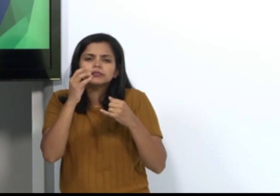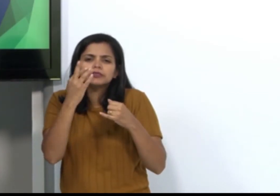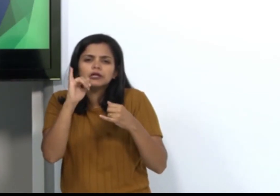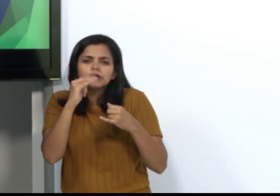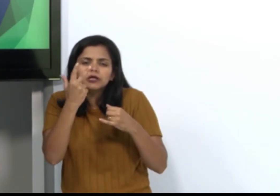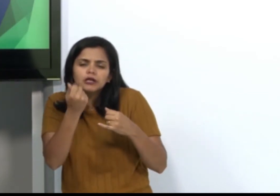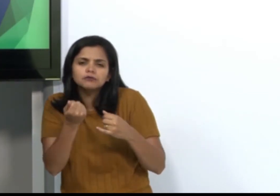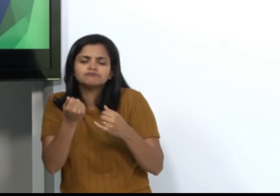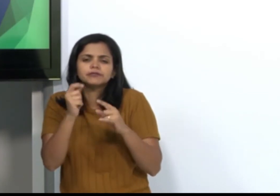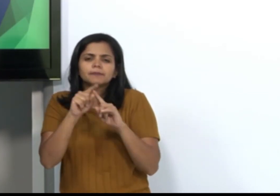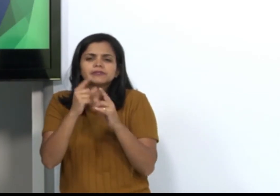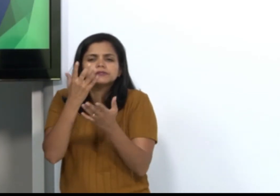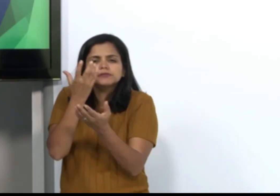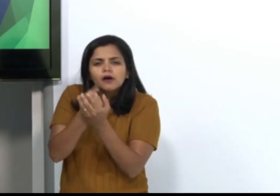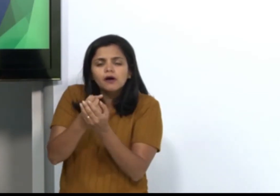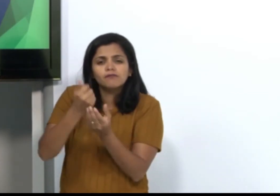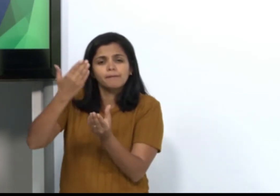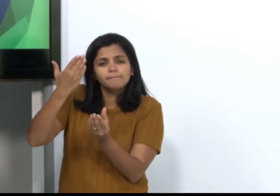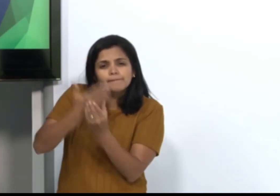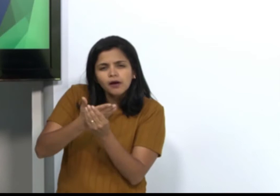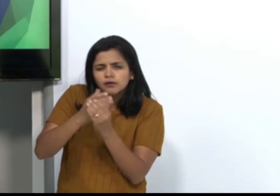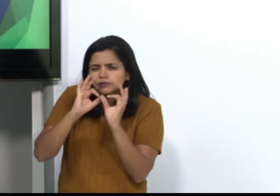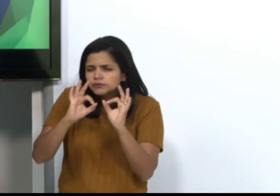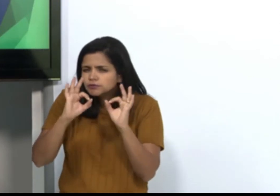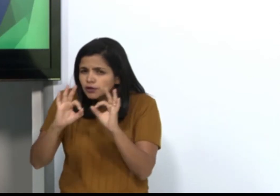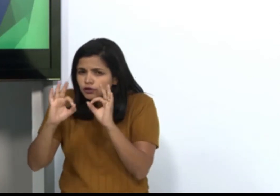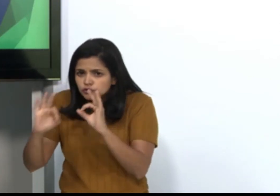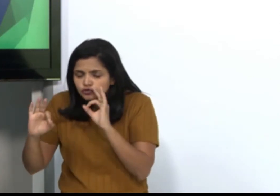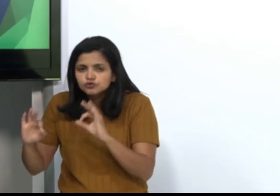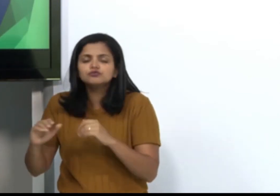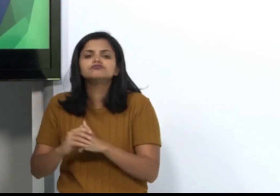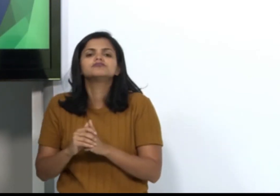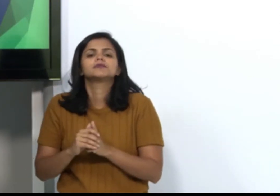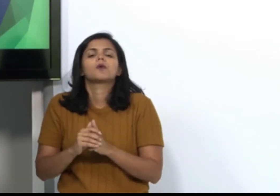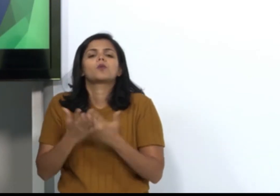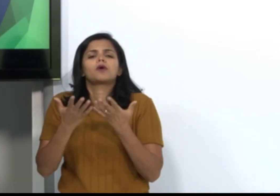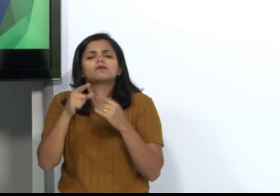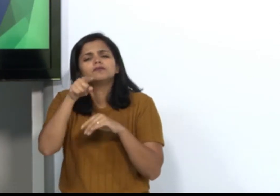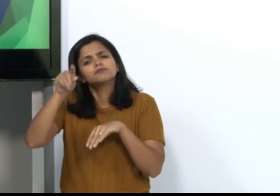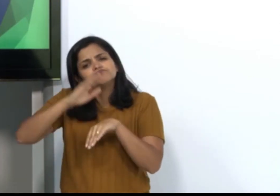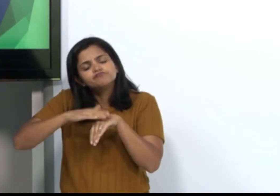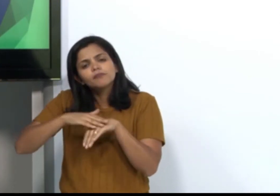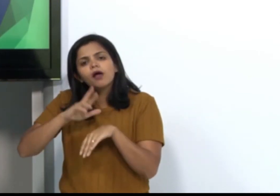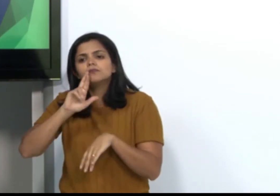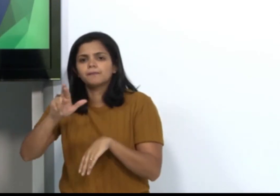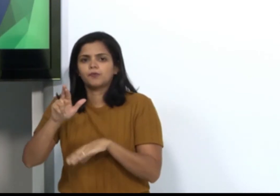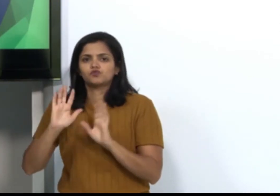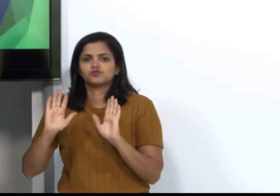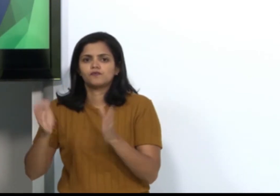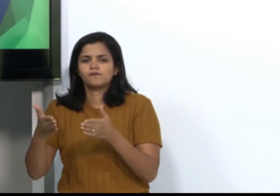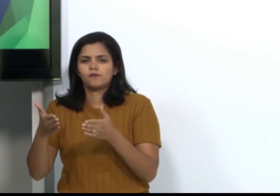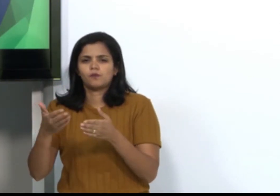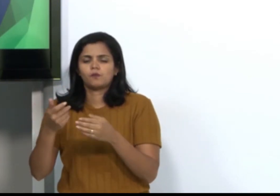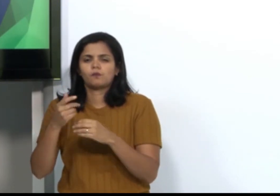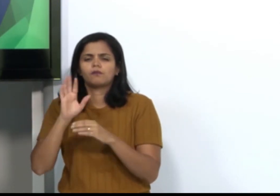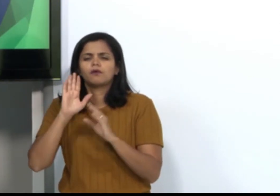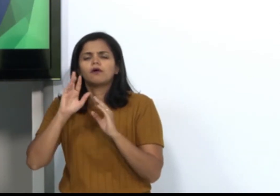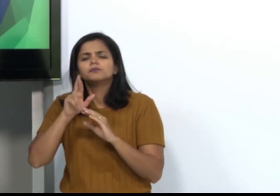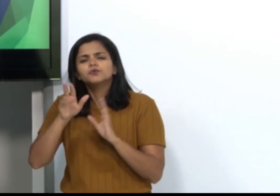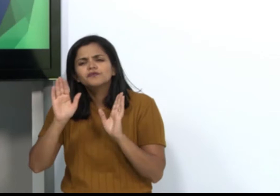sobre ELAN, como utilizá-lo, trilha, salvamento das pastas.